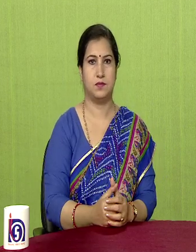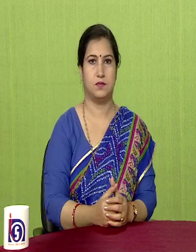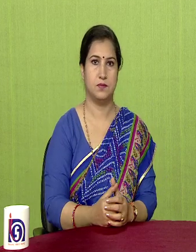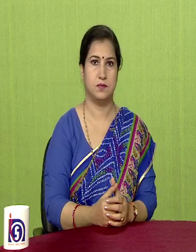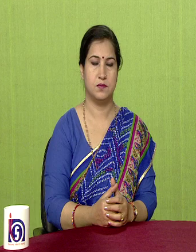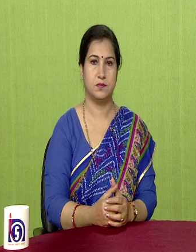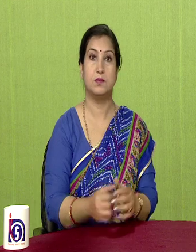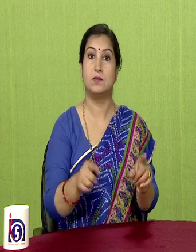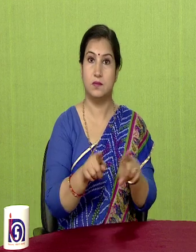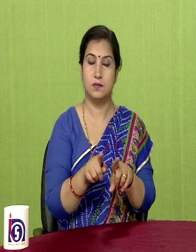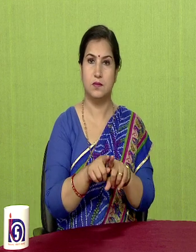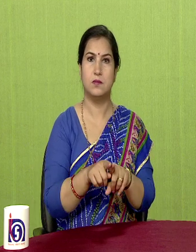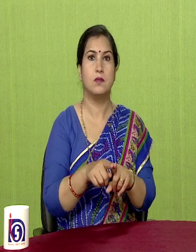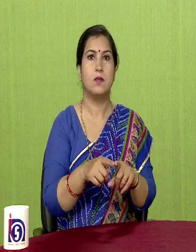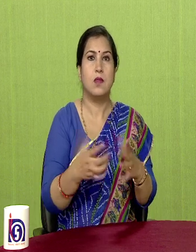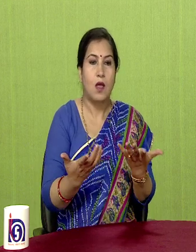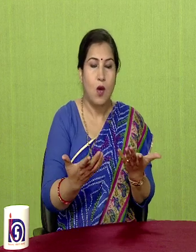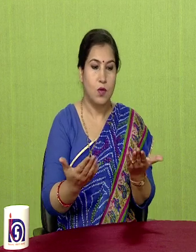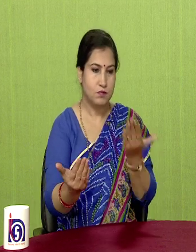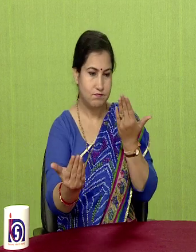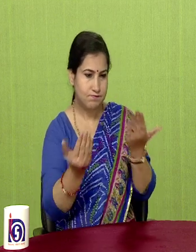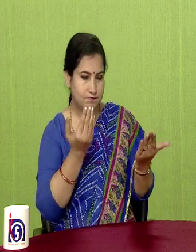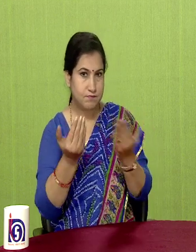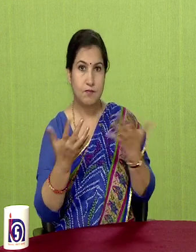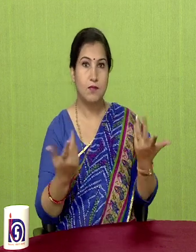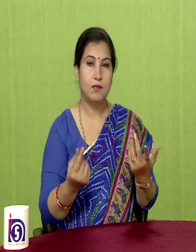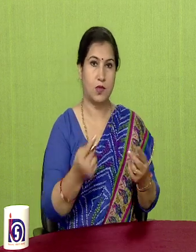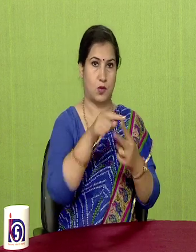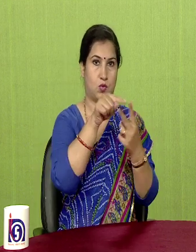उपमा और रूपक अलंकार की निकटता देखिए।